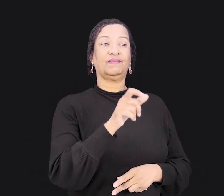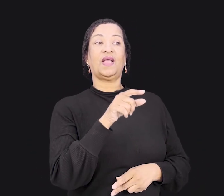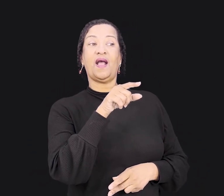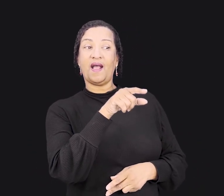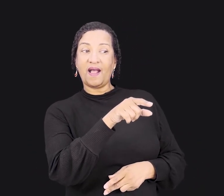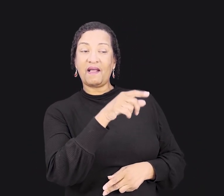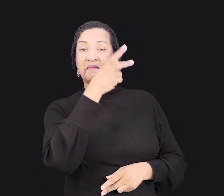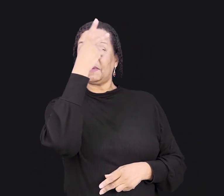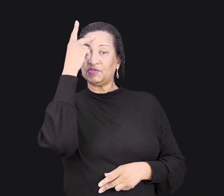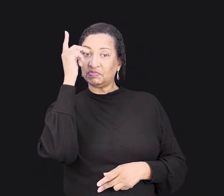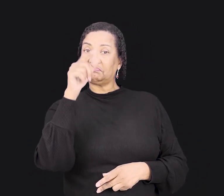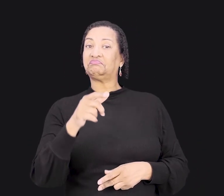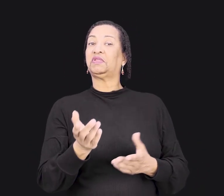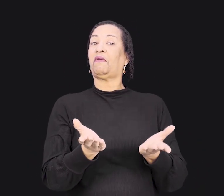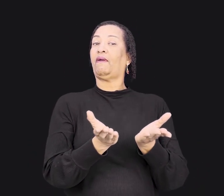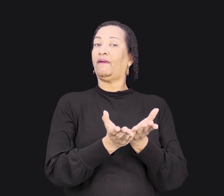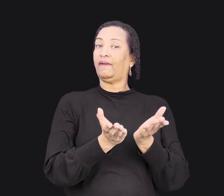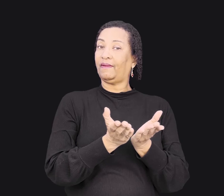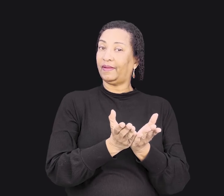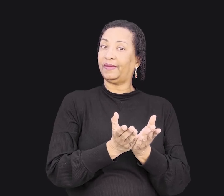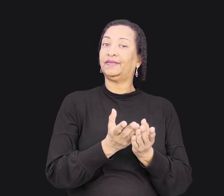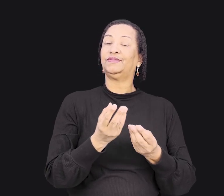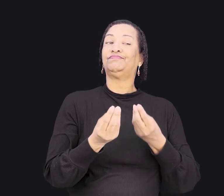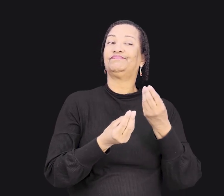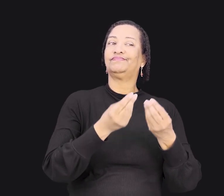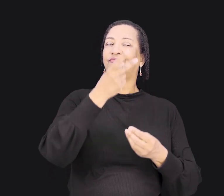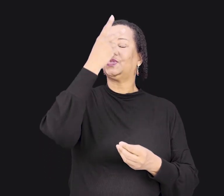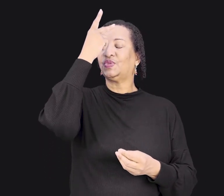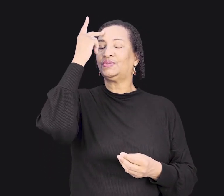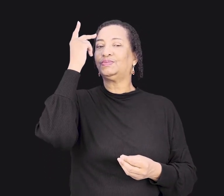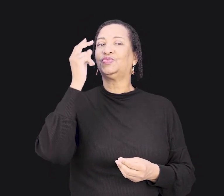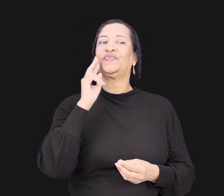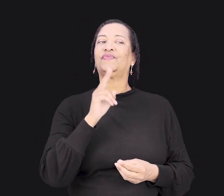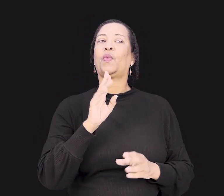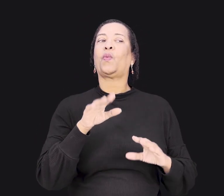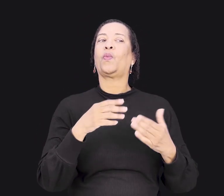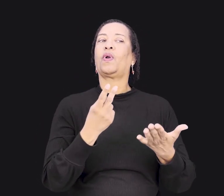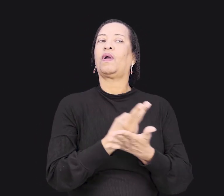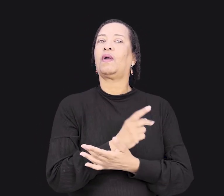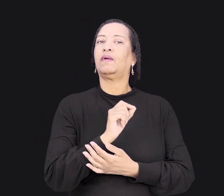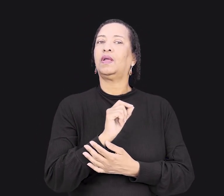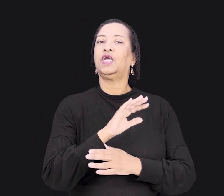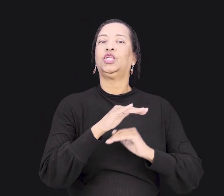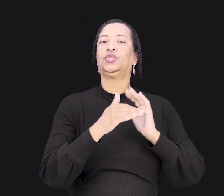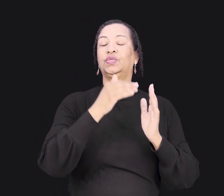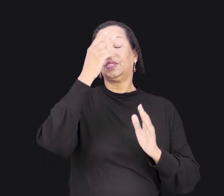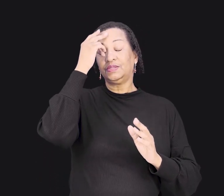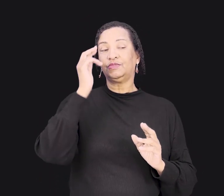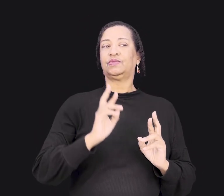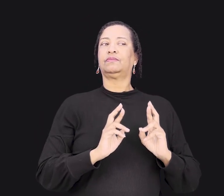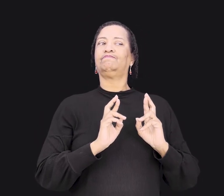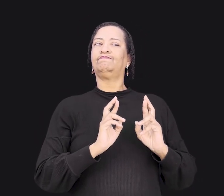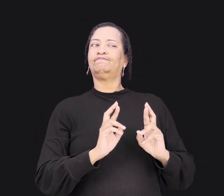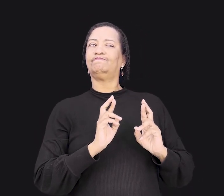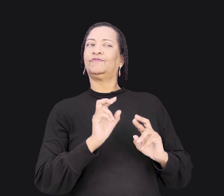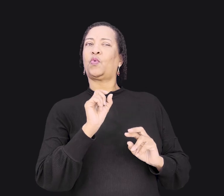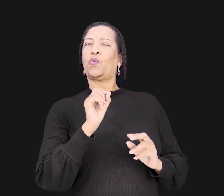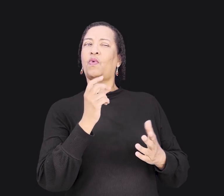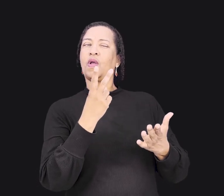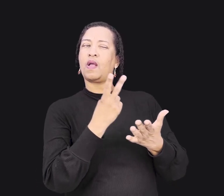é crente. Qual é a reação das pessoas quando isso acontece? Todo mundo fica esperando para ver no que vai dar. O que essa pessoa